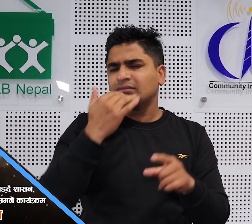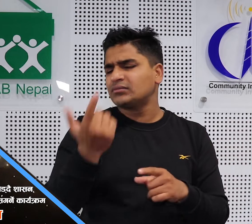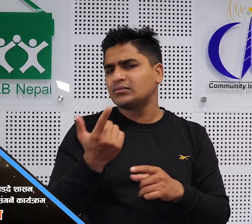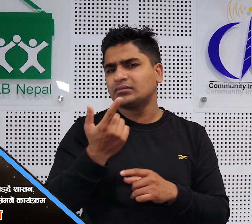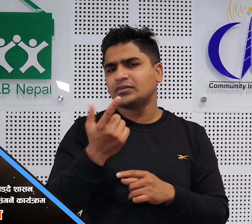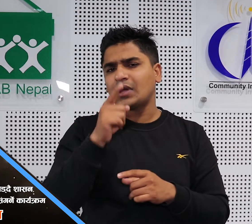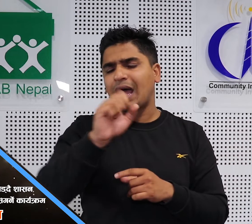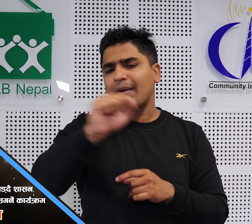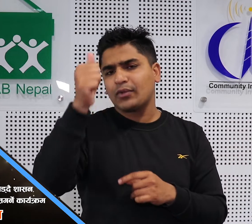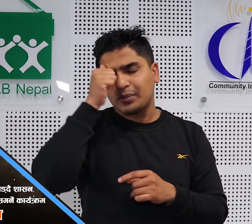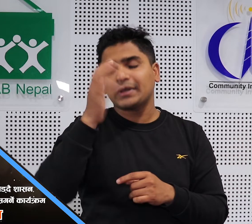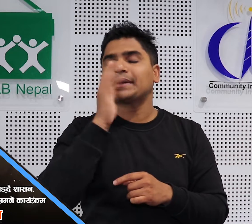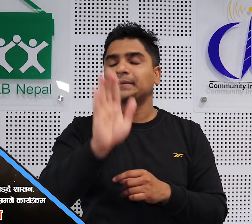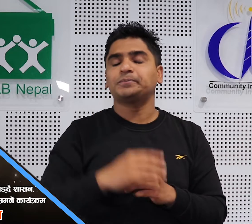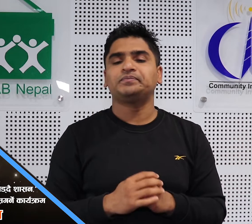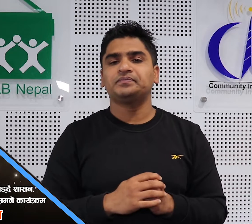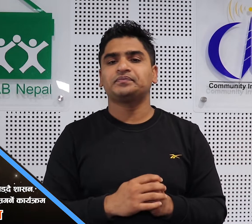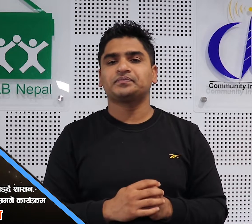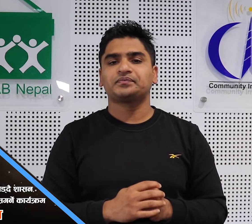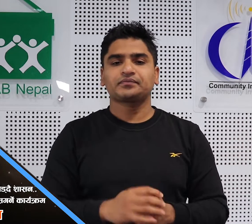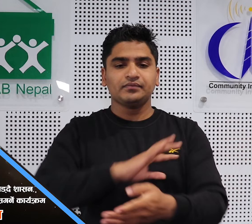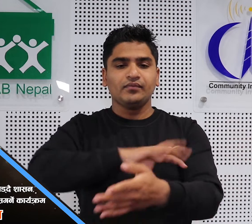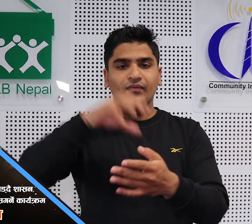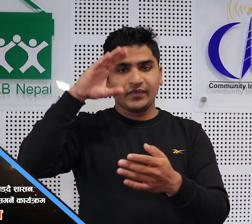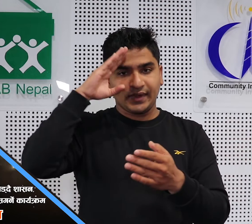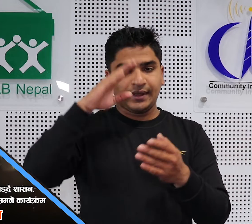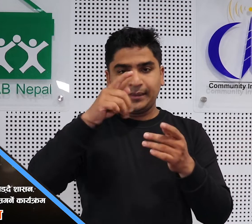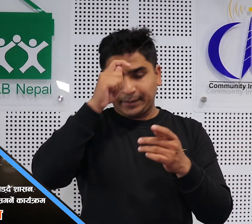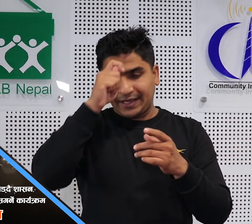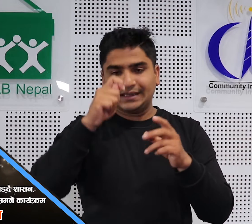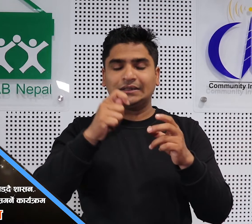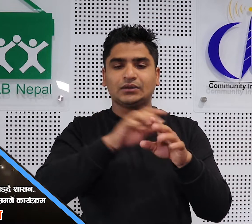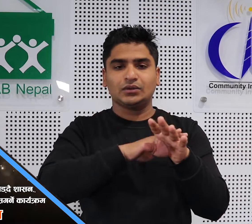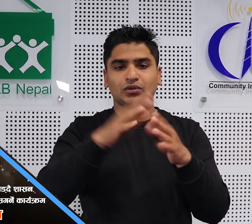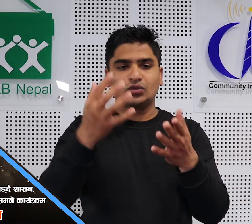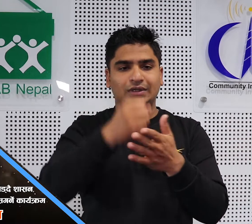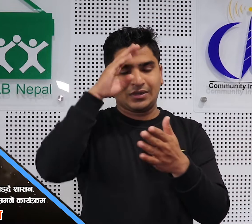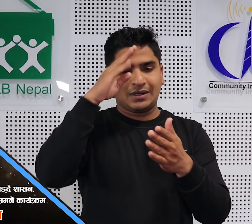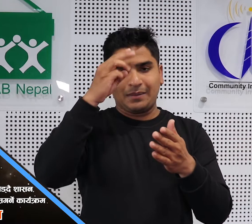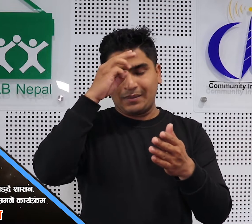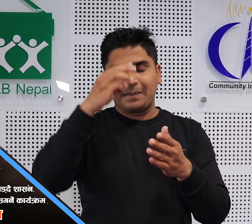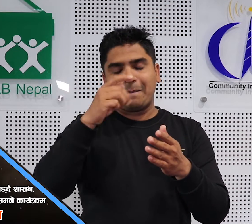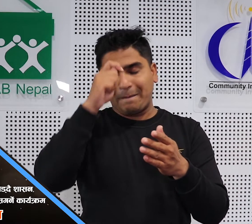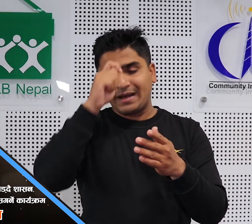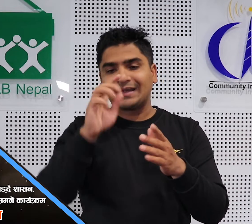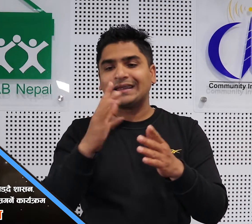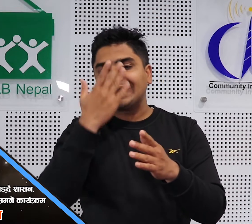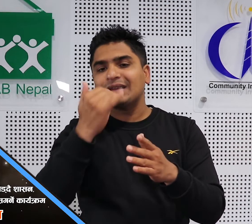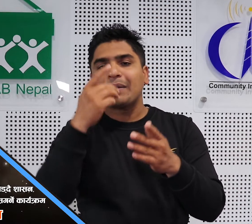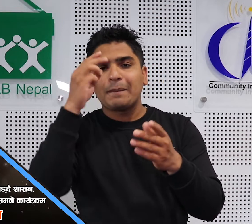हो नि, तपाईँको अनुभव के छ? अब प्रदेश सरकारका मान्नेहरू सङ्घीय सरकारका मान्नेहरू कुन के का लागि मान्ने भएको, के का लागि गएको